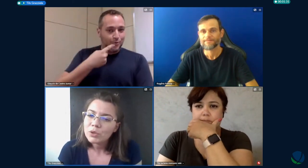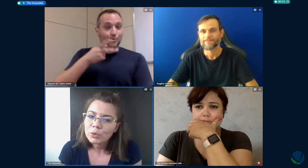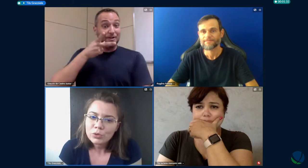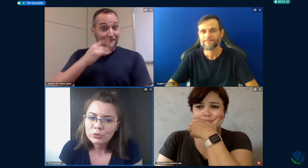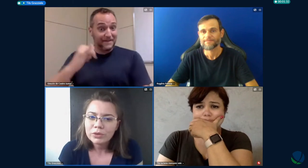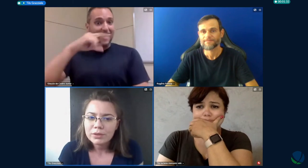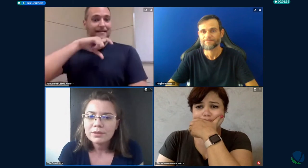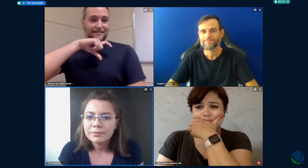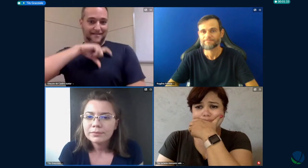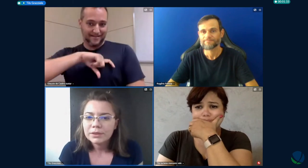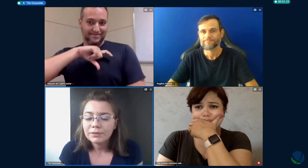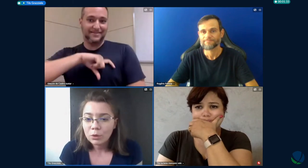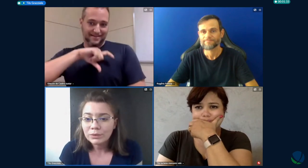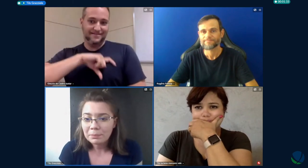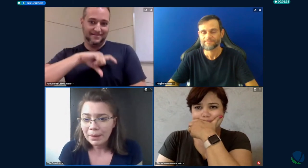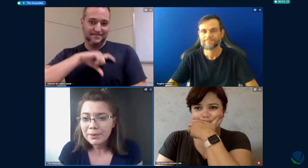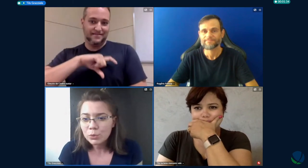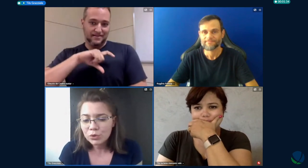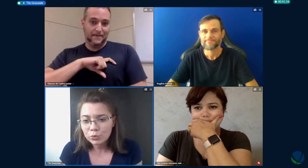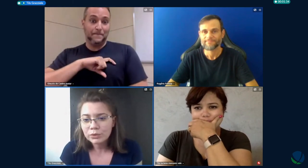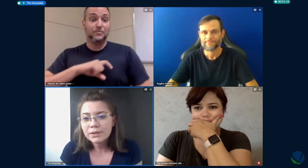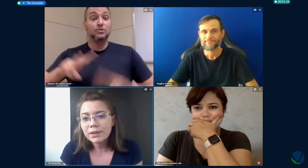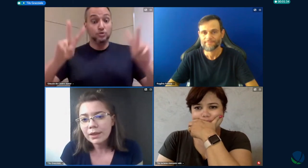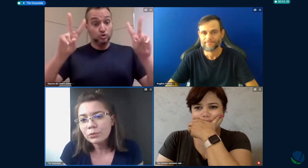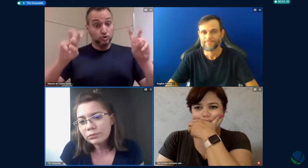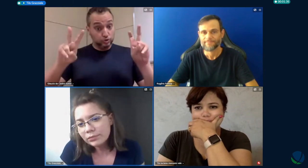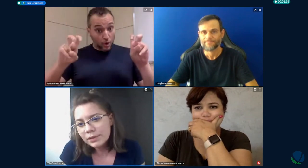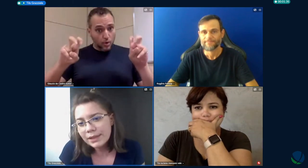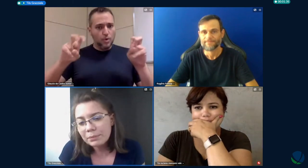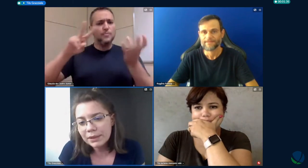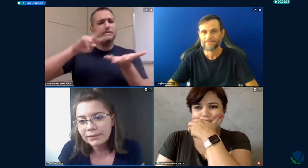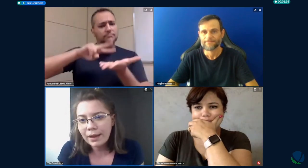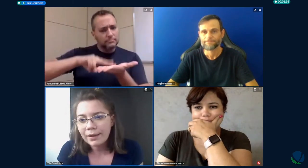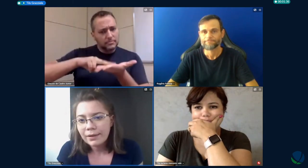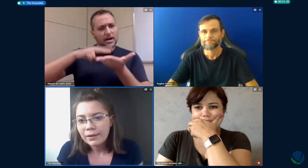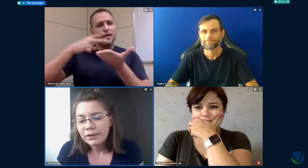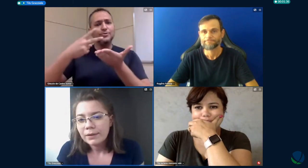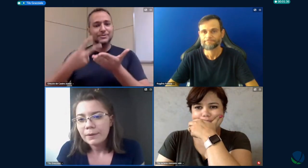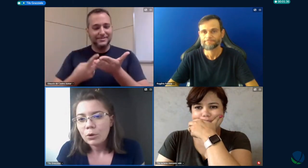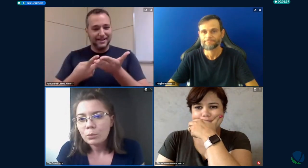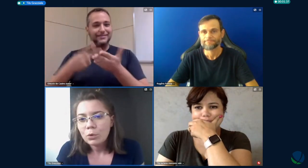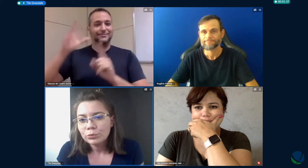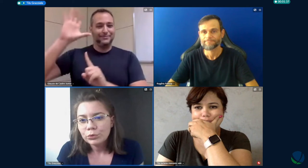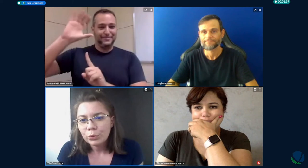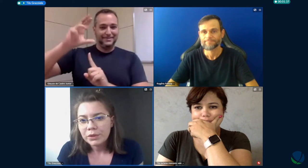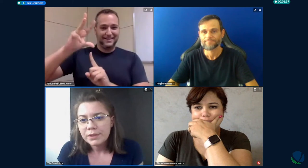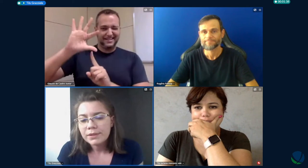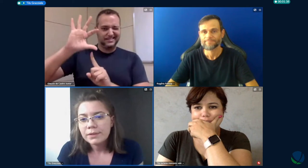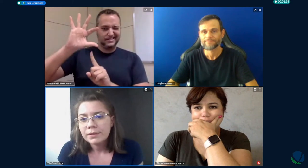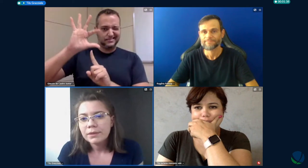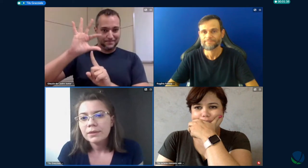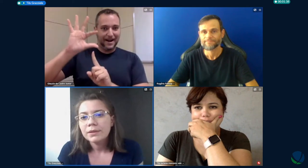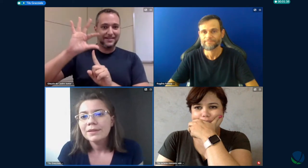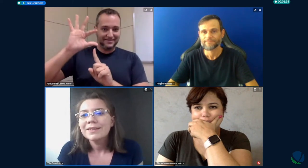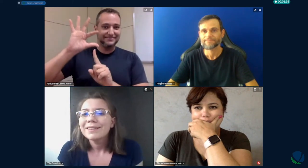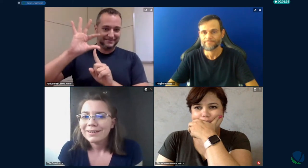justamente para pessoas surdas, que vai contemplar pessoas surdas que queiram se habilitar como condutores,